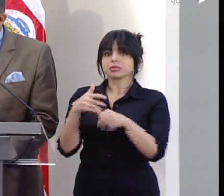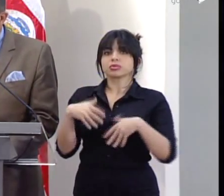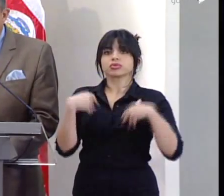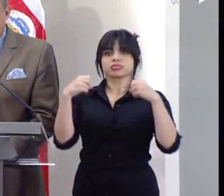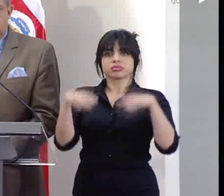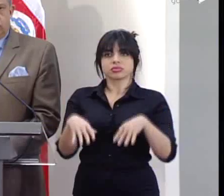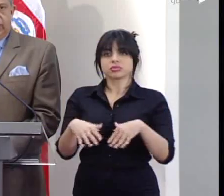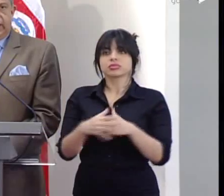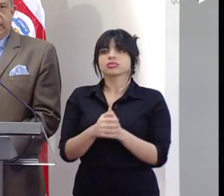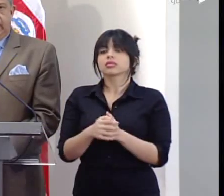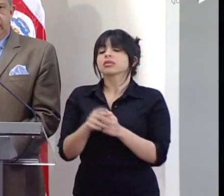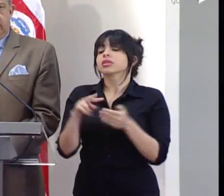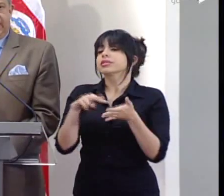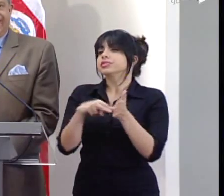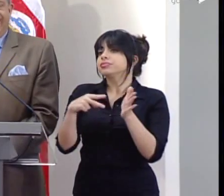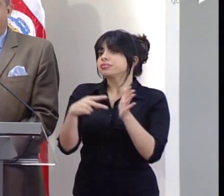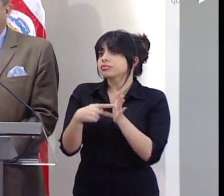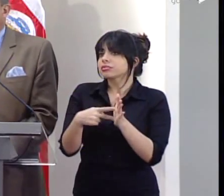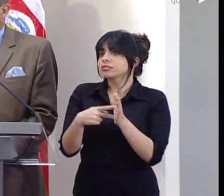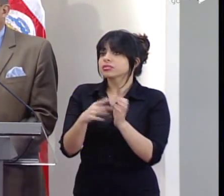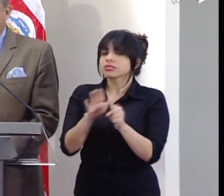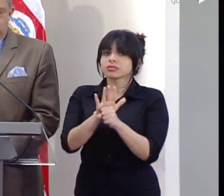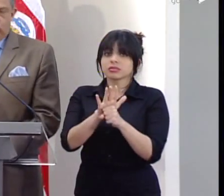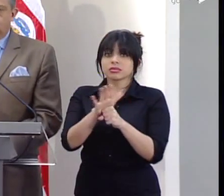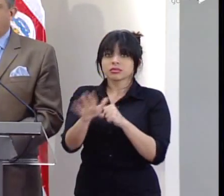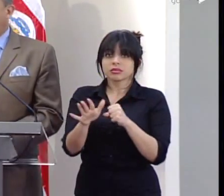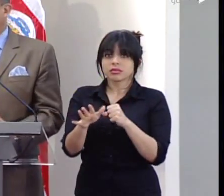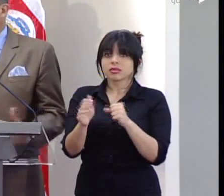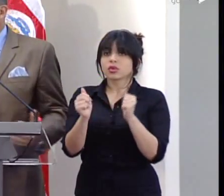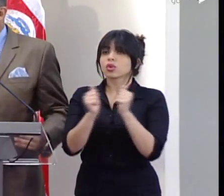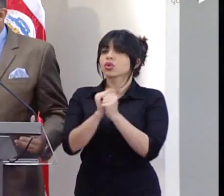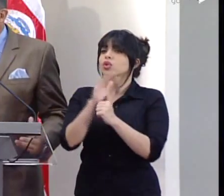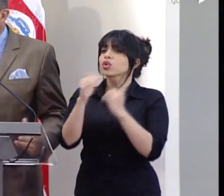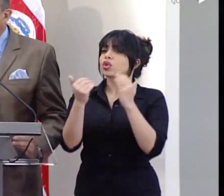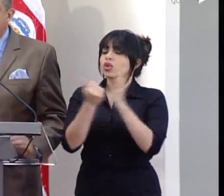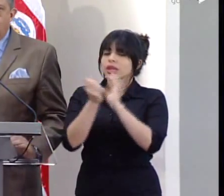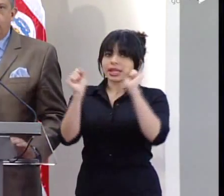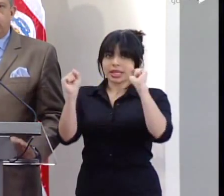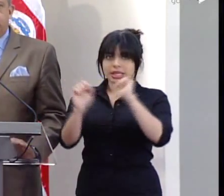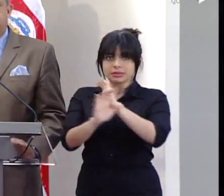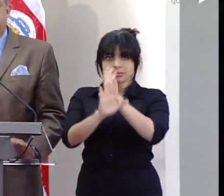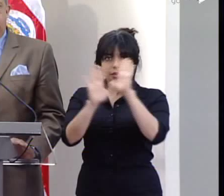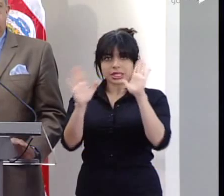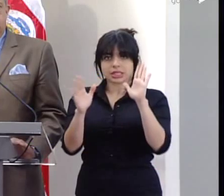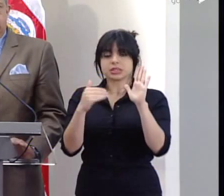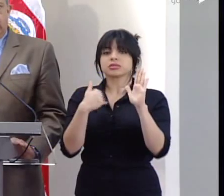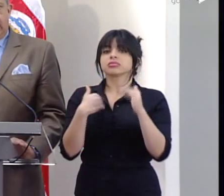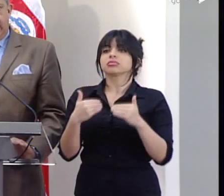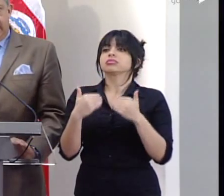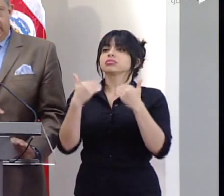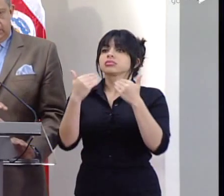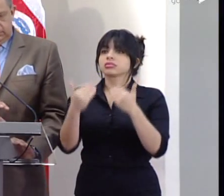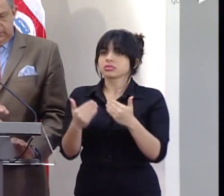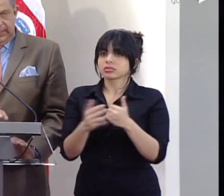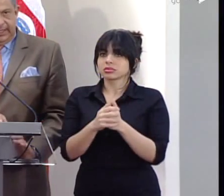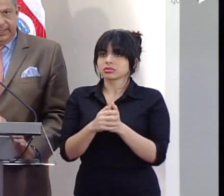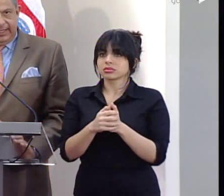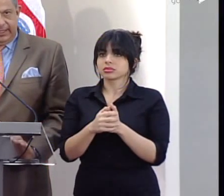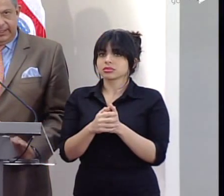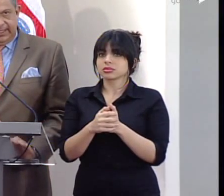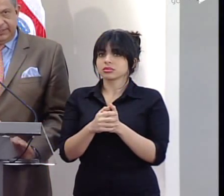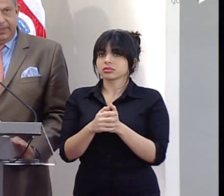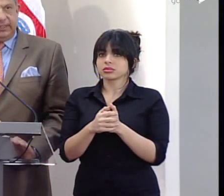renunciado. O sea que enteramente, con toda transparencia, procedí a